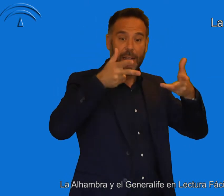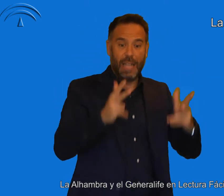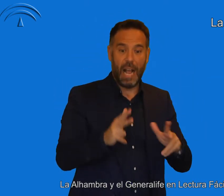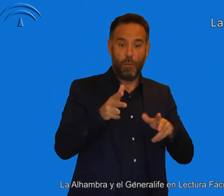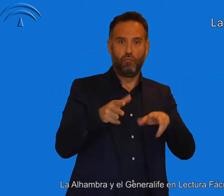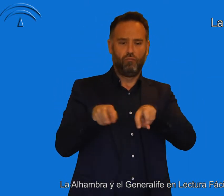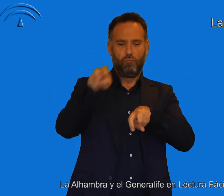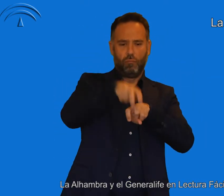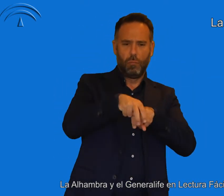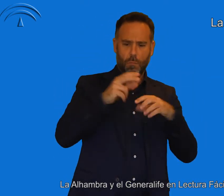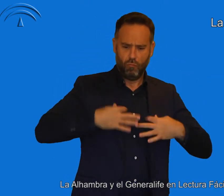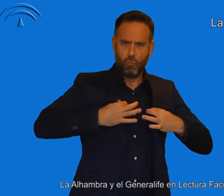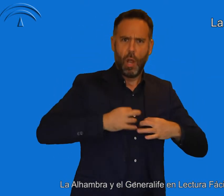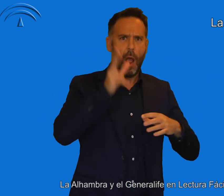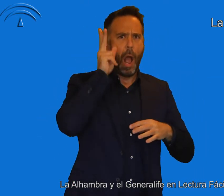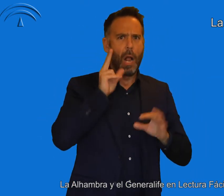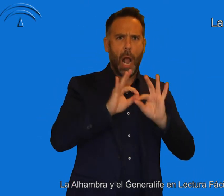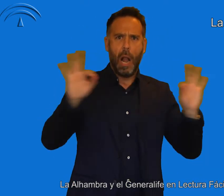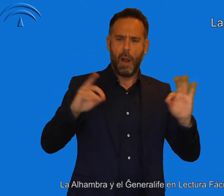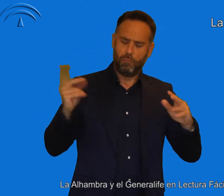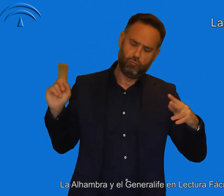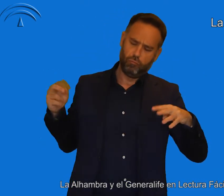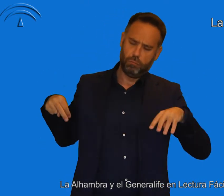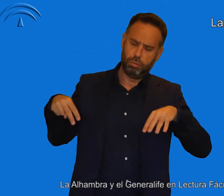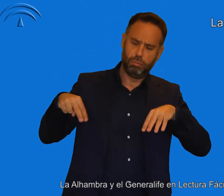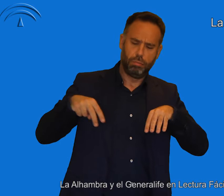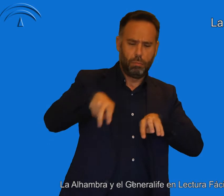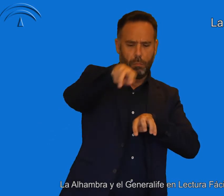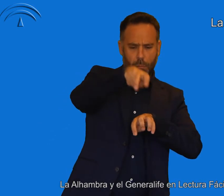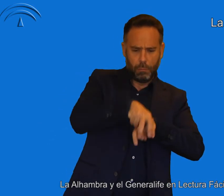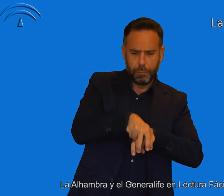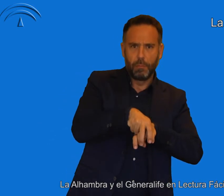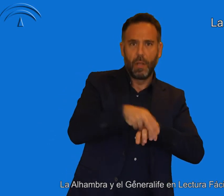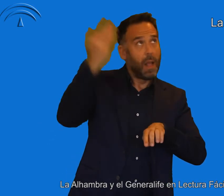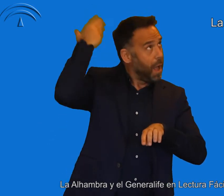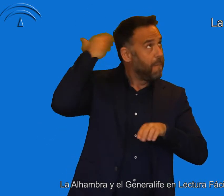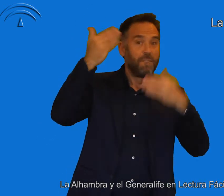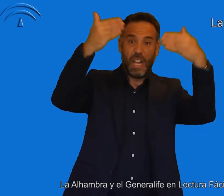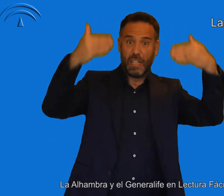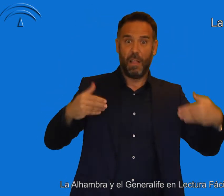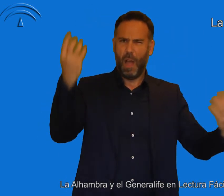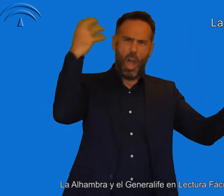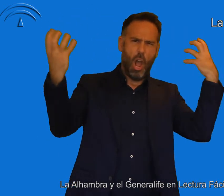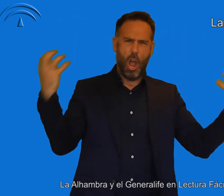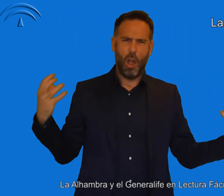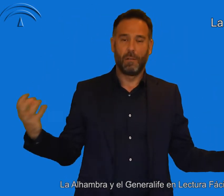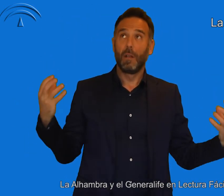el alero de madera del tejado. El sultán, vestido de gala, salía del palacio y se sentaba delante